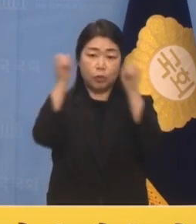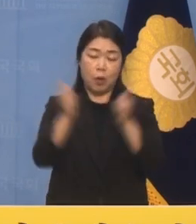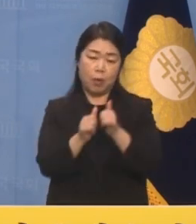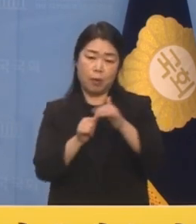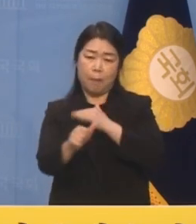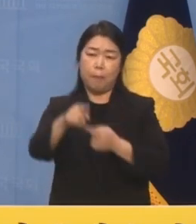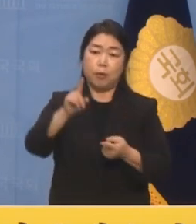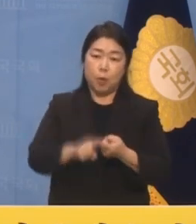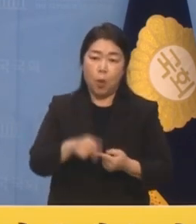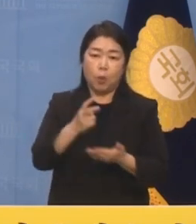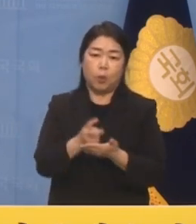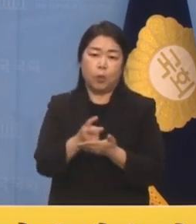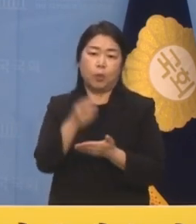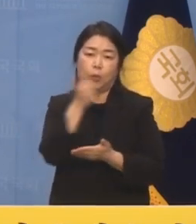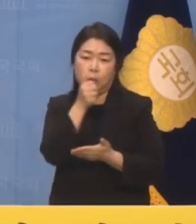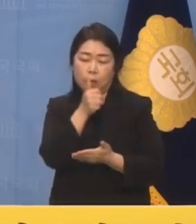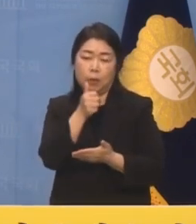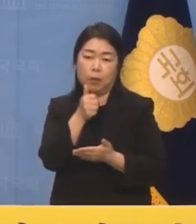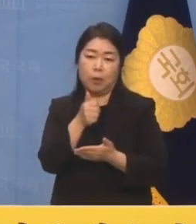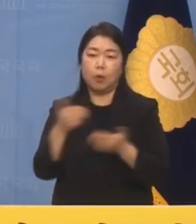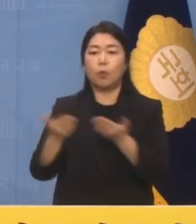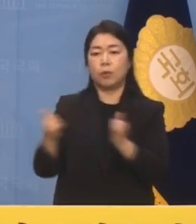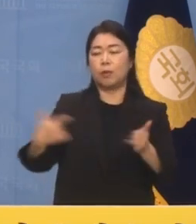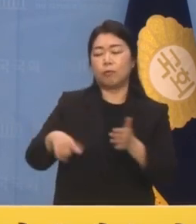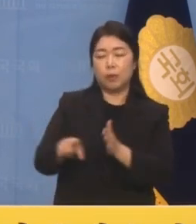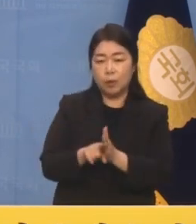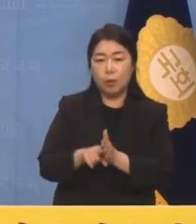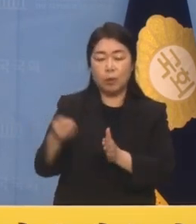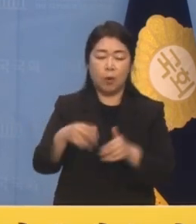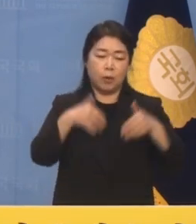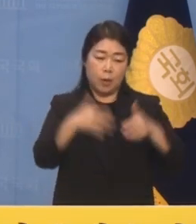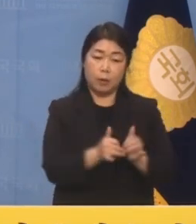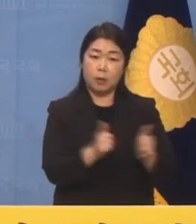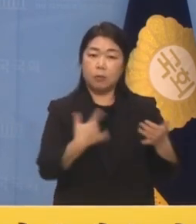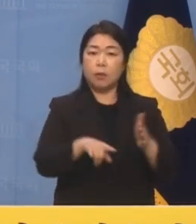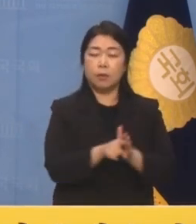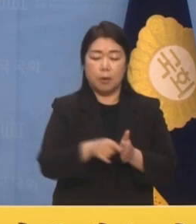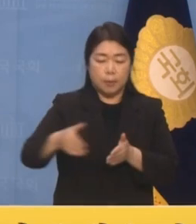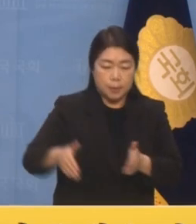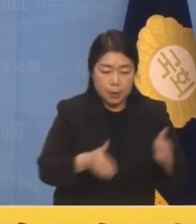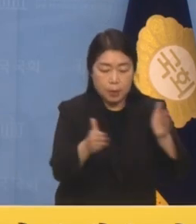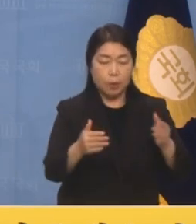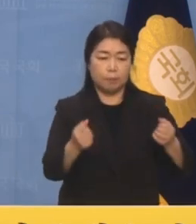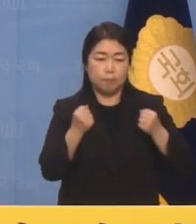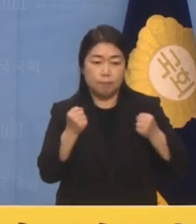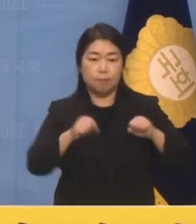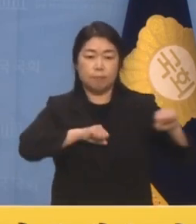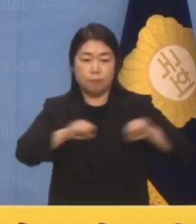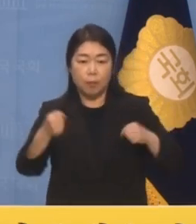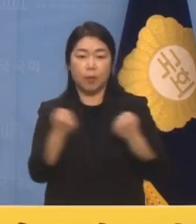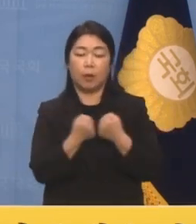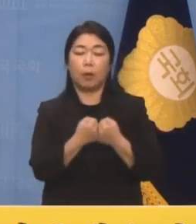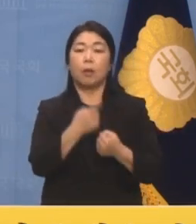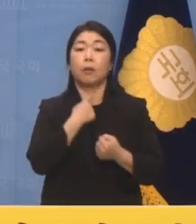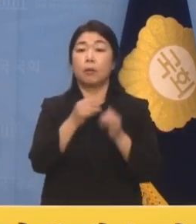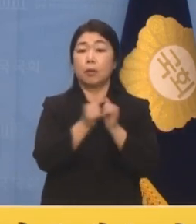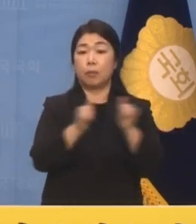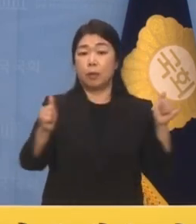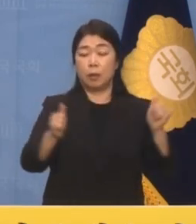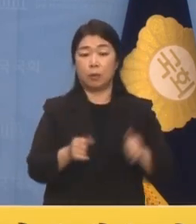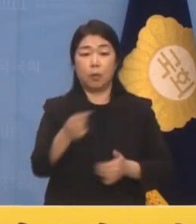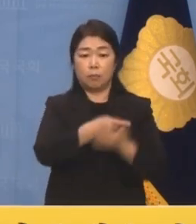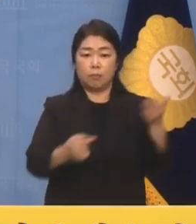한 번도 굽힘 없이 사회적 약자 그리고 노동자들을 위해서 거리에서 힘차게 싸워온 분이고요.